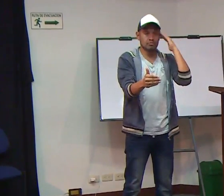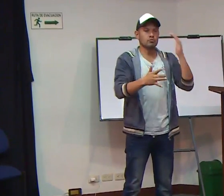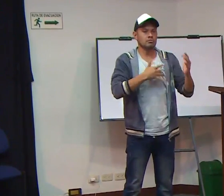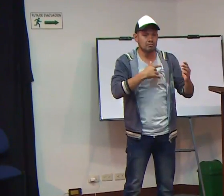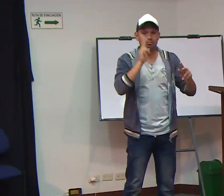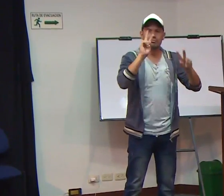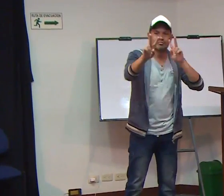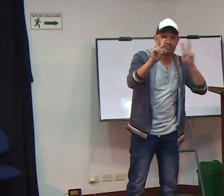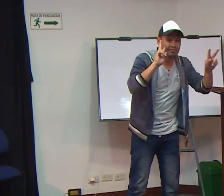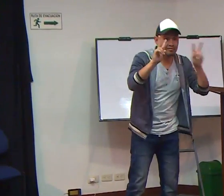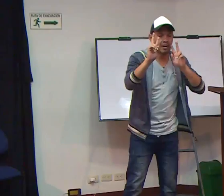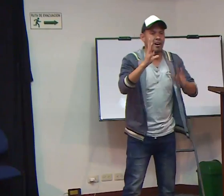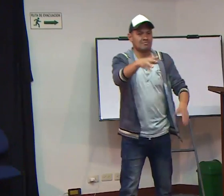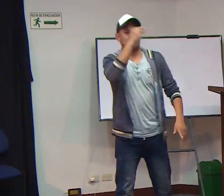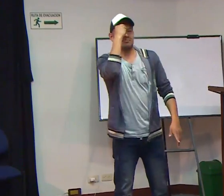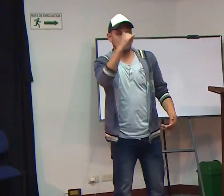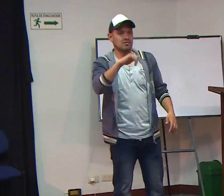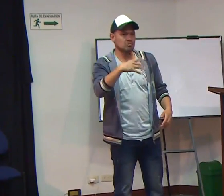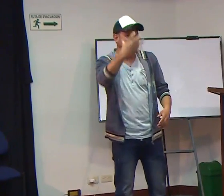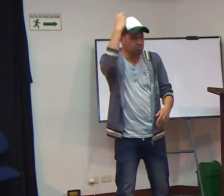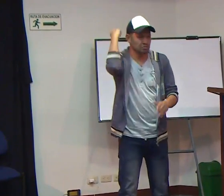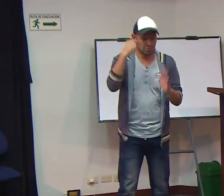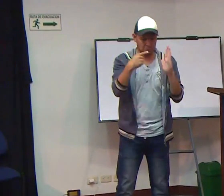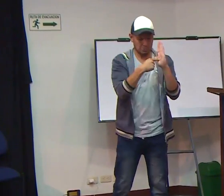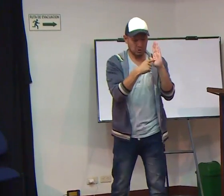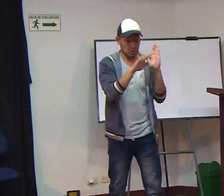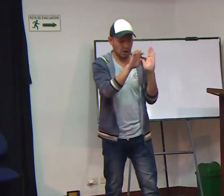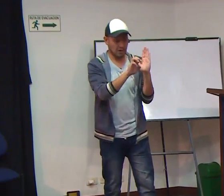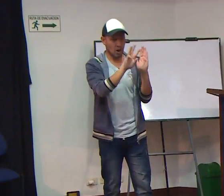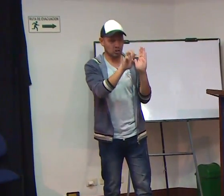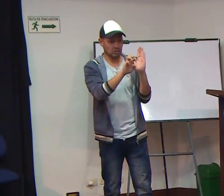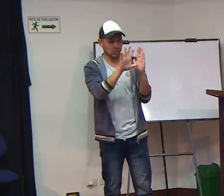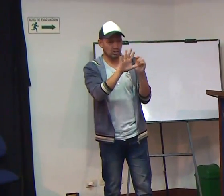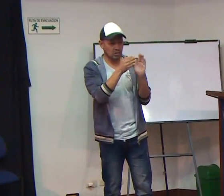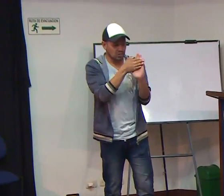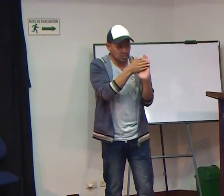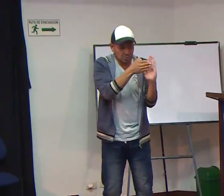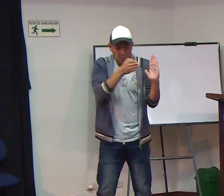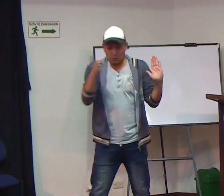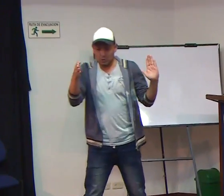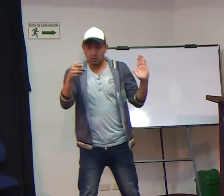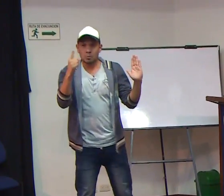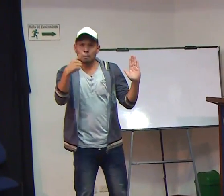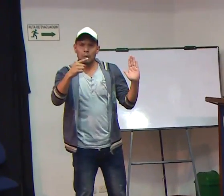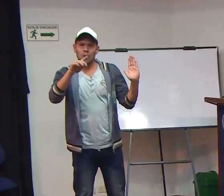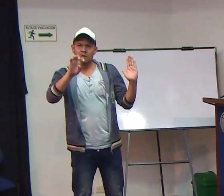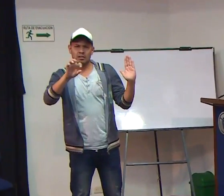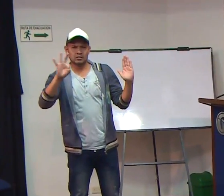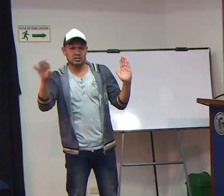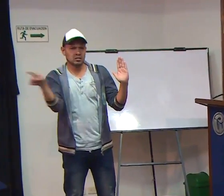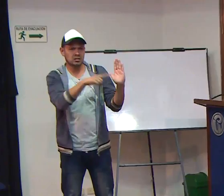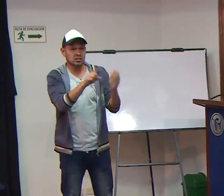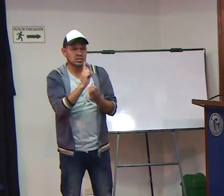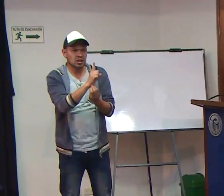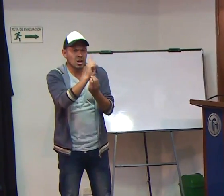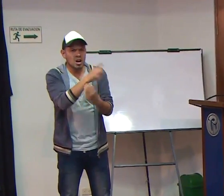ya después cuando fui creciendo, viendo las cosas, pues empecé a aprenderlo.